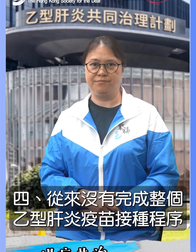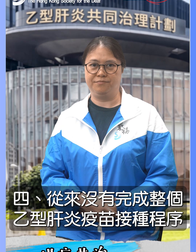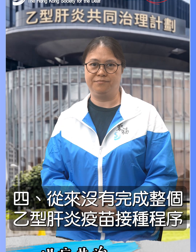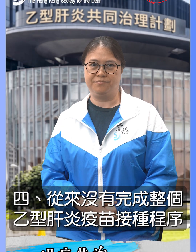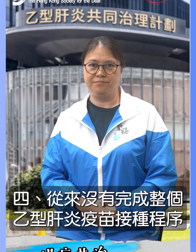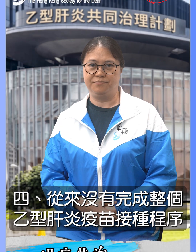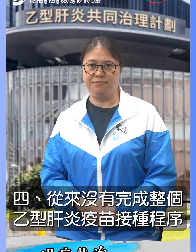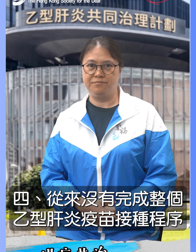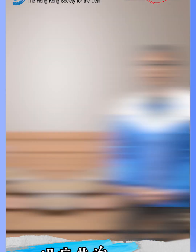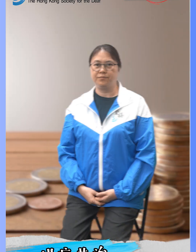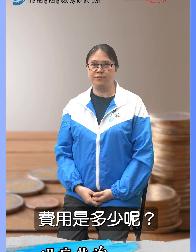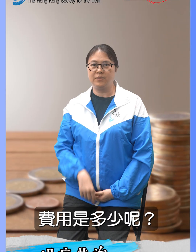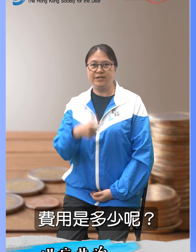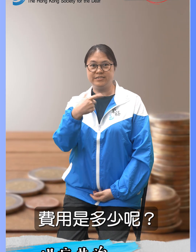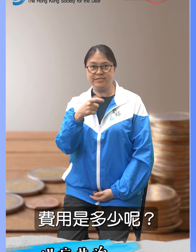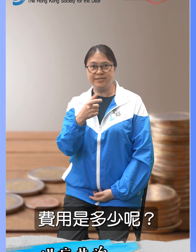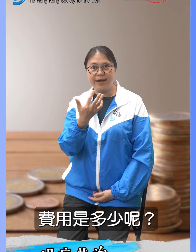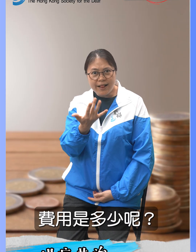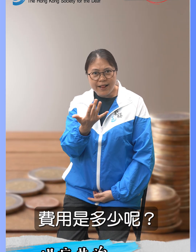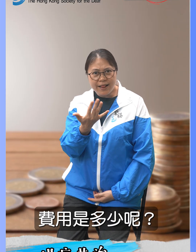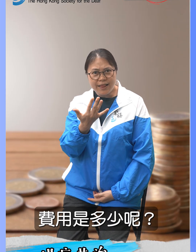序。費用係幾多呢？